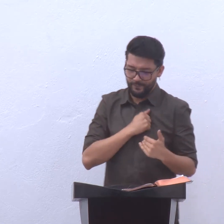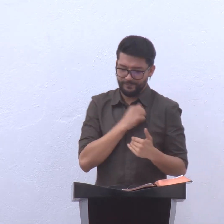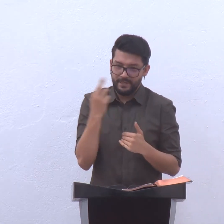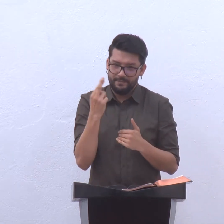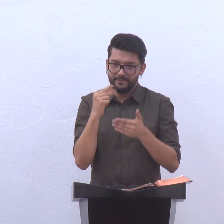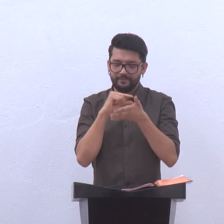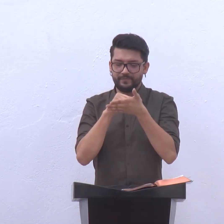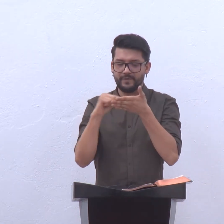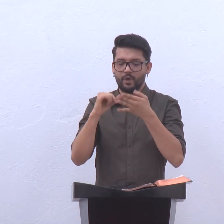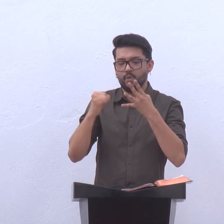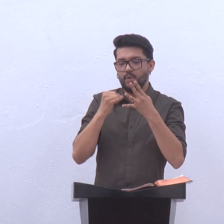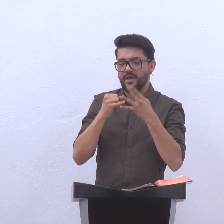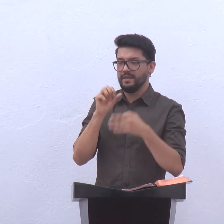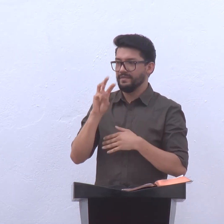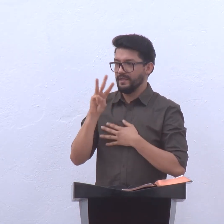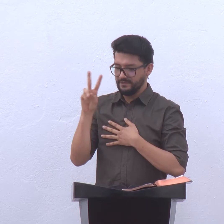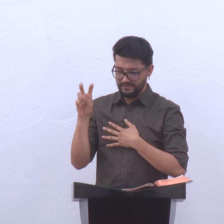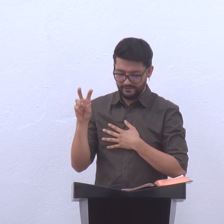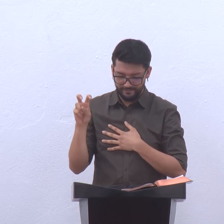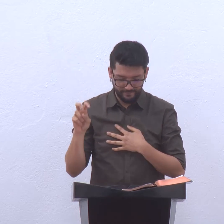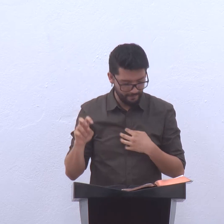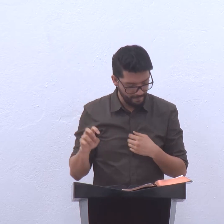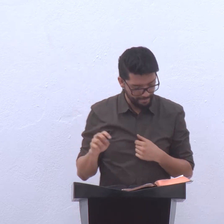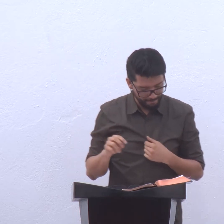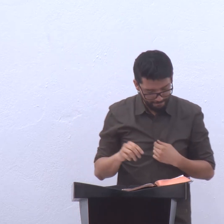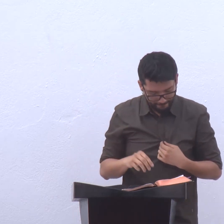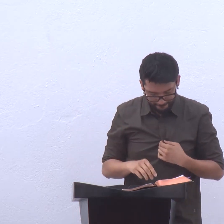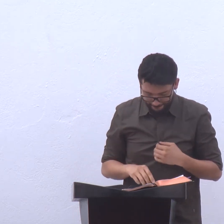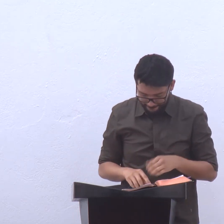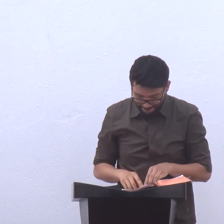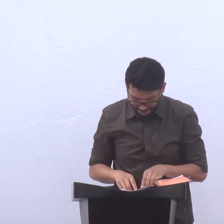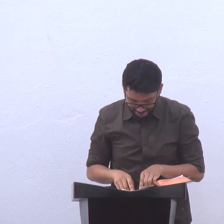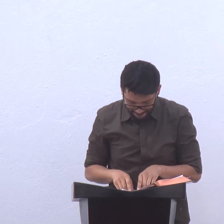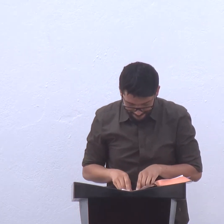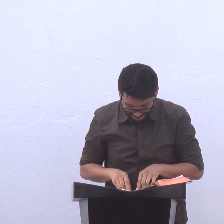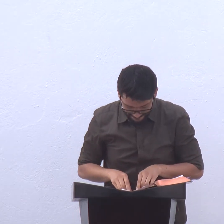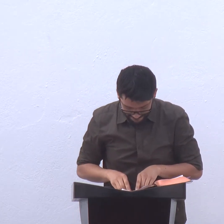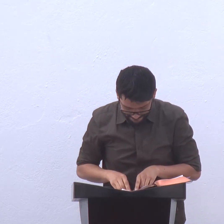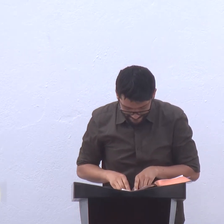Mirémoslo, por favor. Juan, capítulo 7, verso 39.